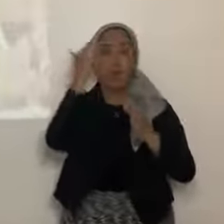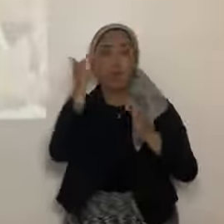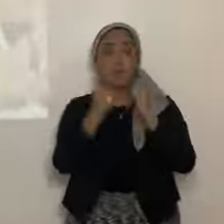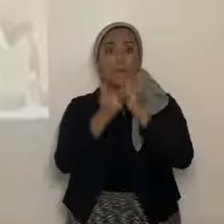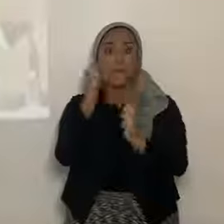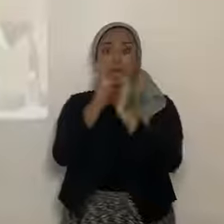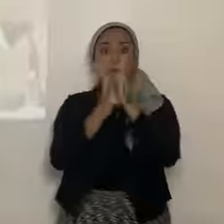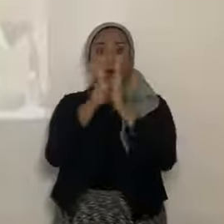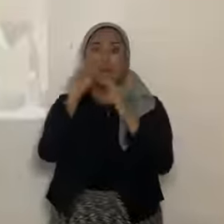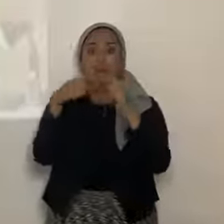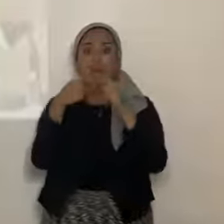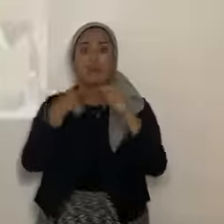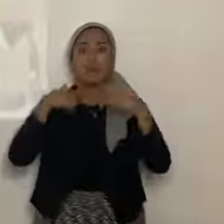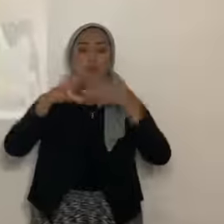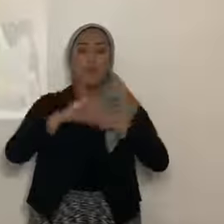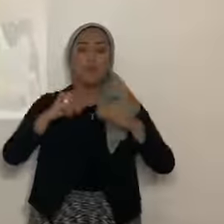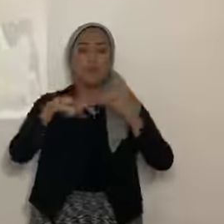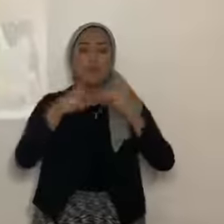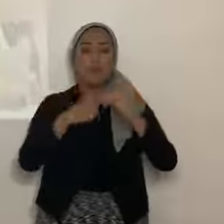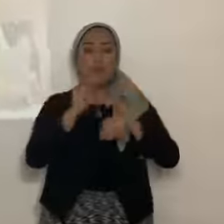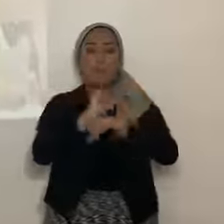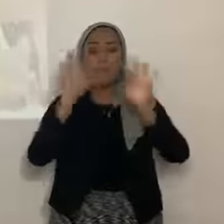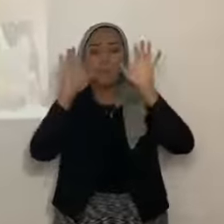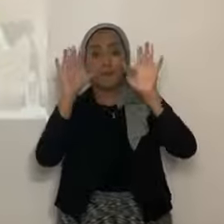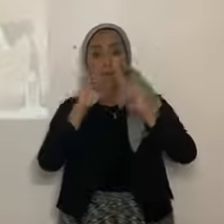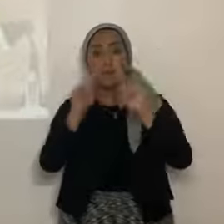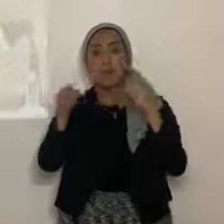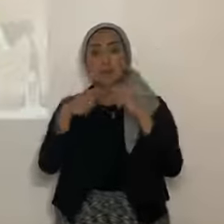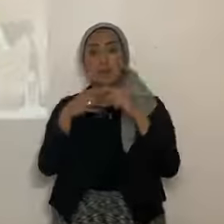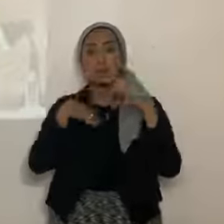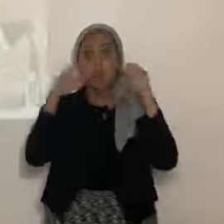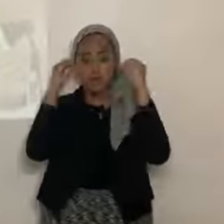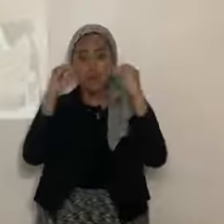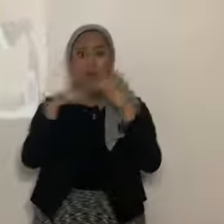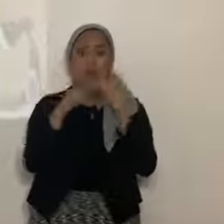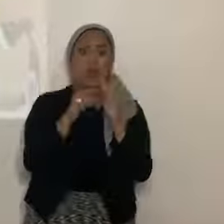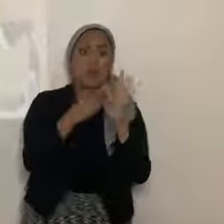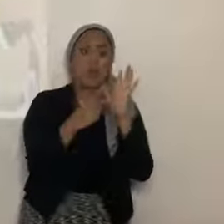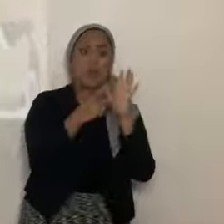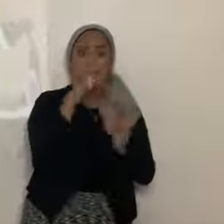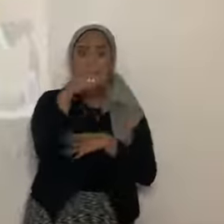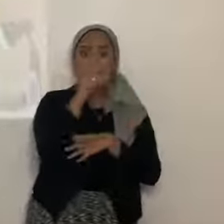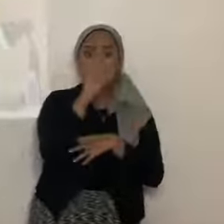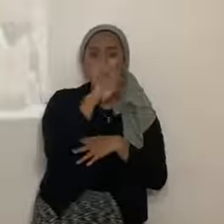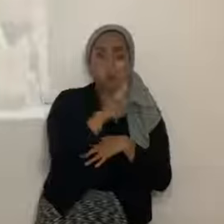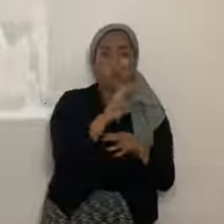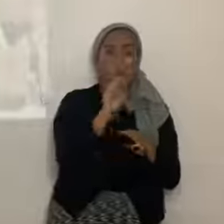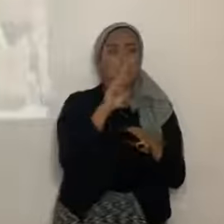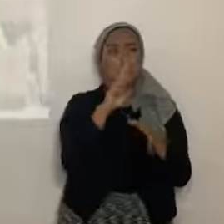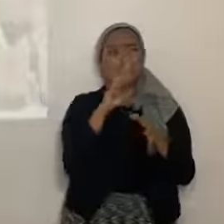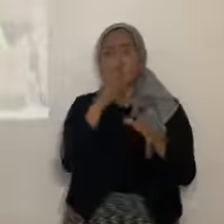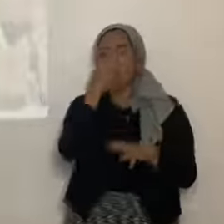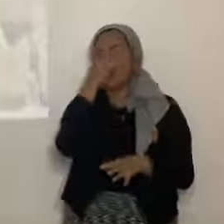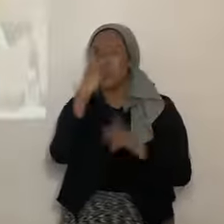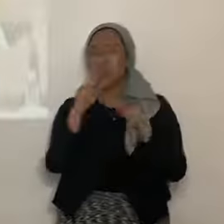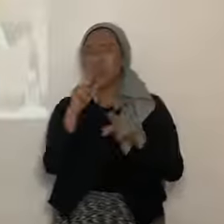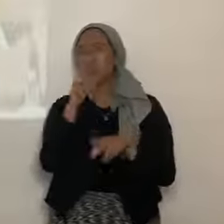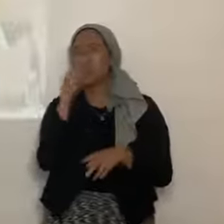son cuando hablamos de señales y milagros y demás. Pero cuando ministro la carta de Pedro o alguna otra carta, es muy no es poca audiencia, es